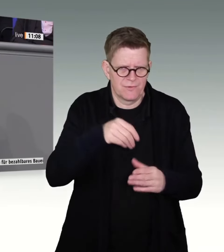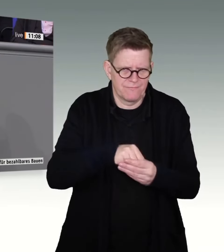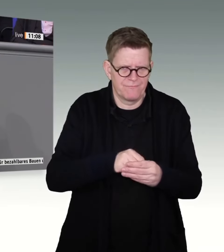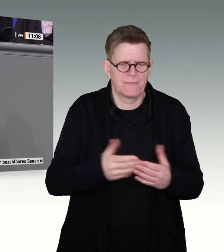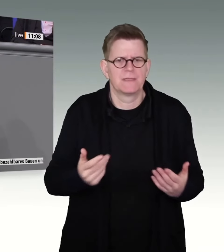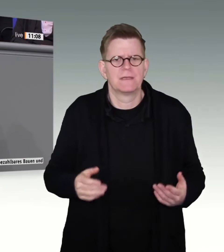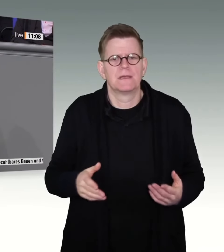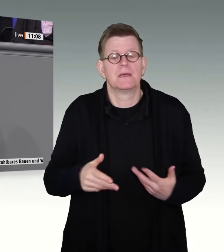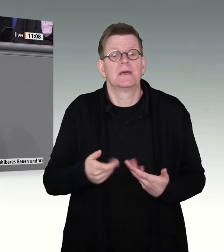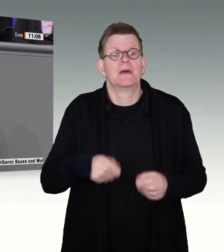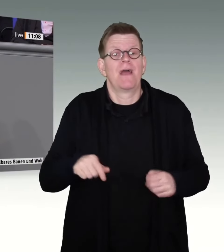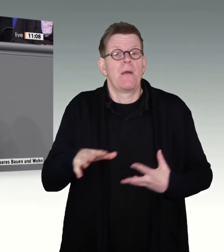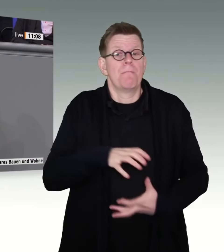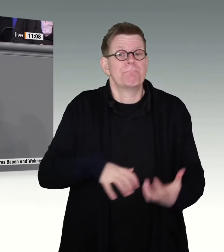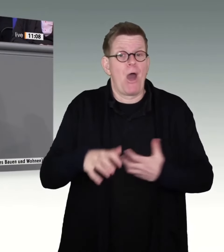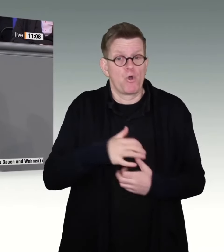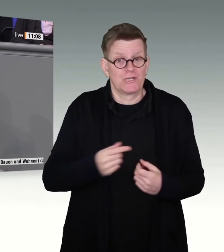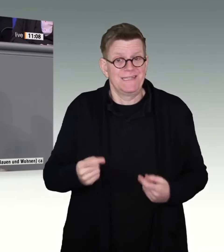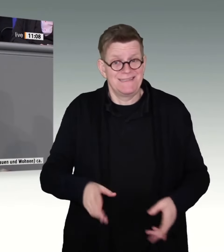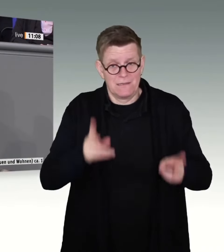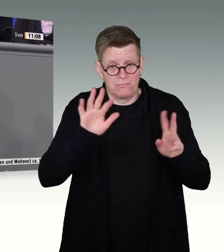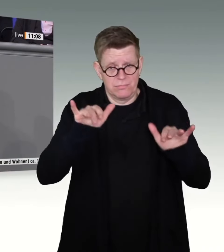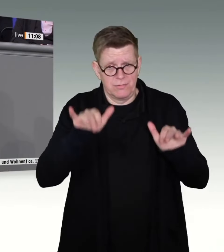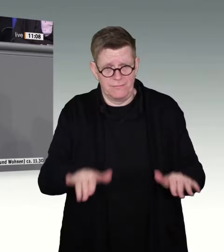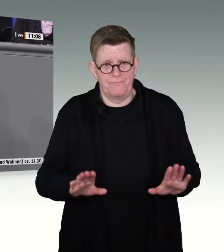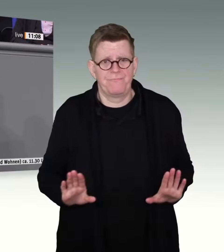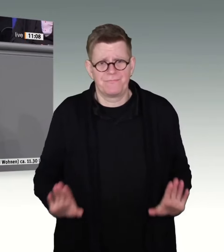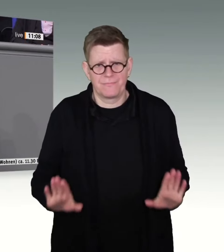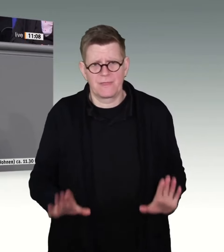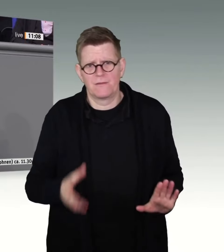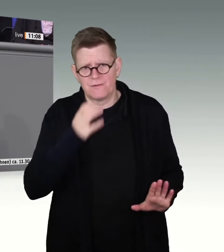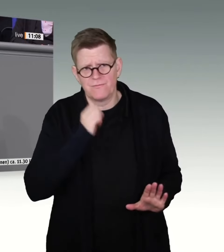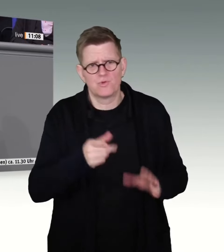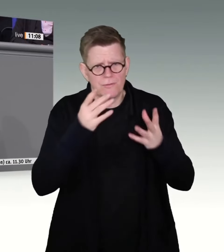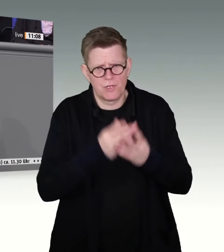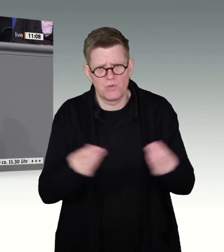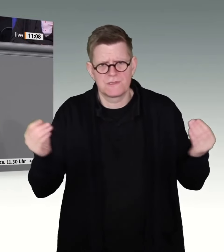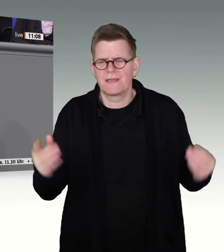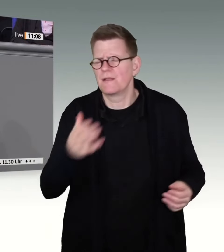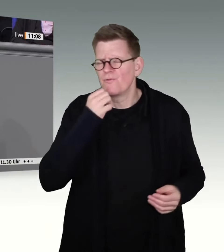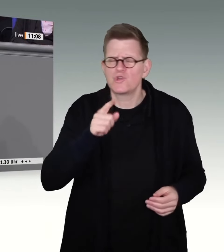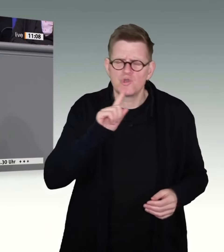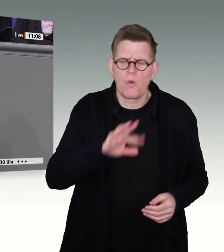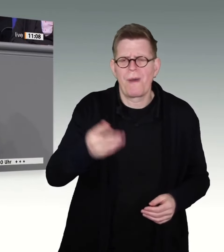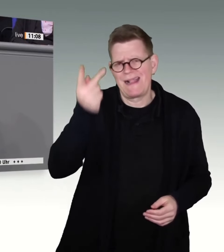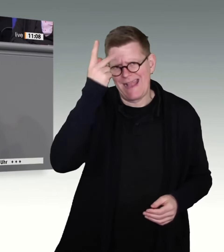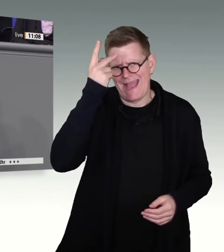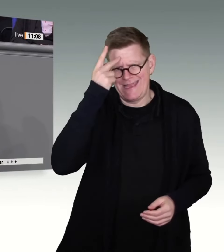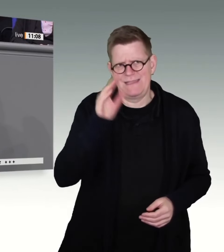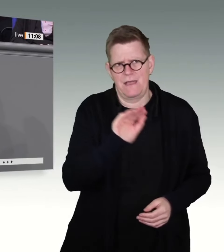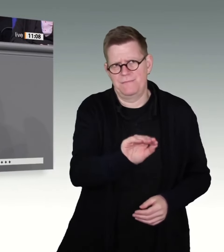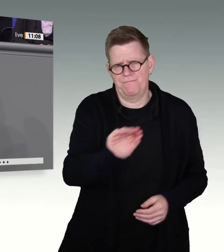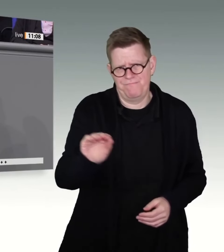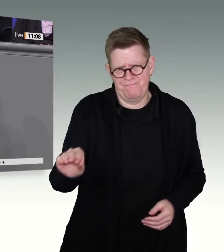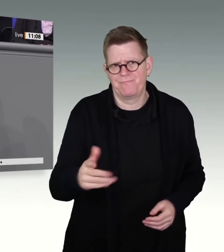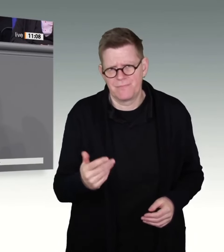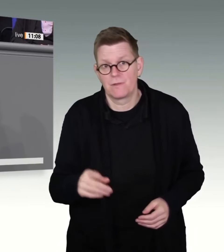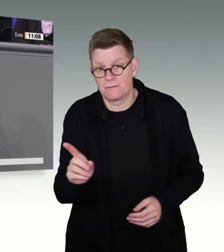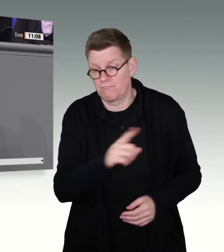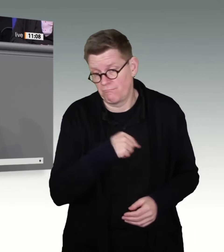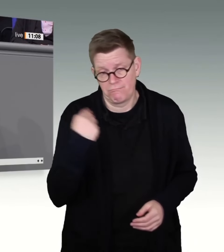um sie zusammen auch zu lösen. Ich möchte nur einfach mal daran erinnern, und das müssten wir doch auch